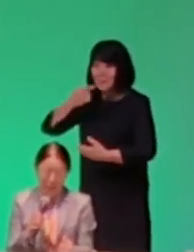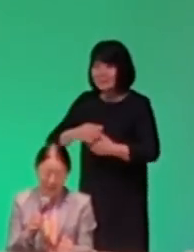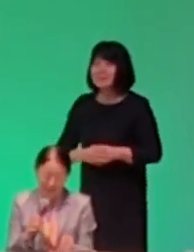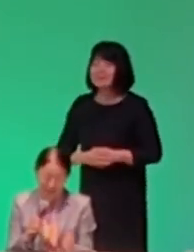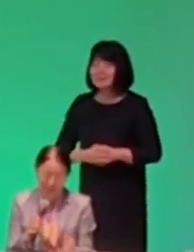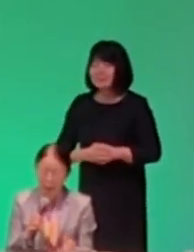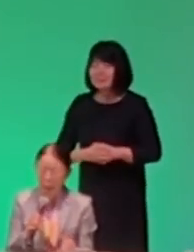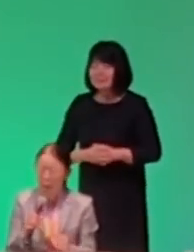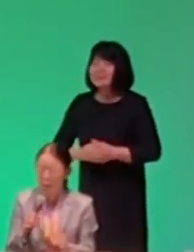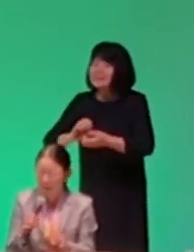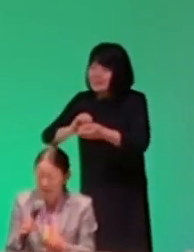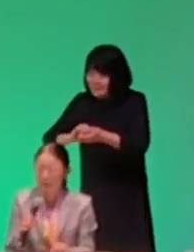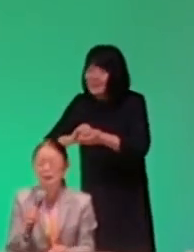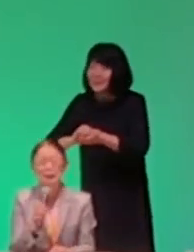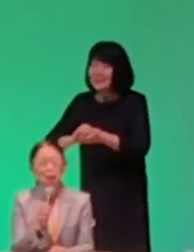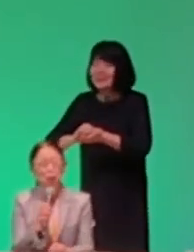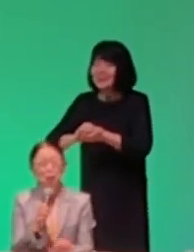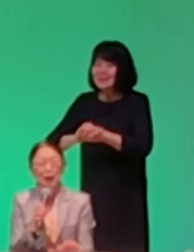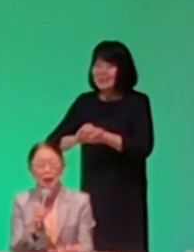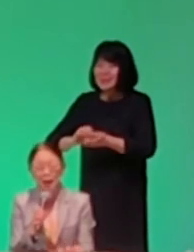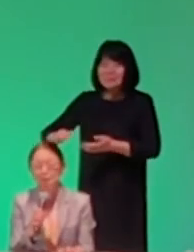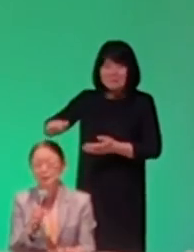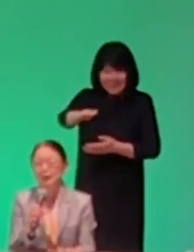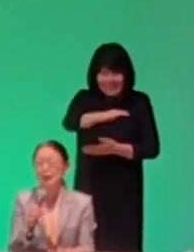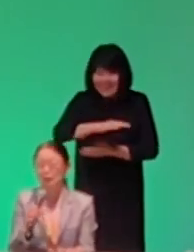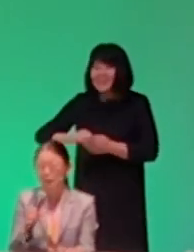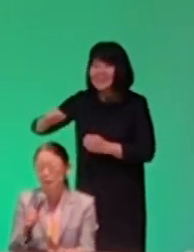。ぜひみんなに活躍の